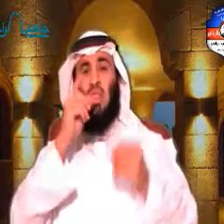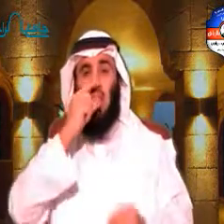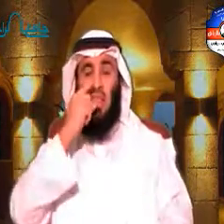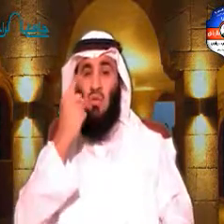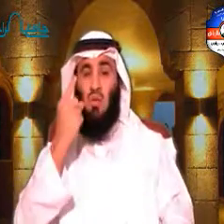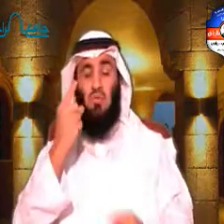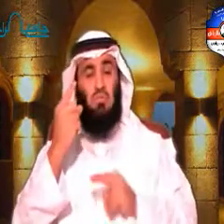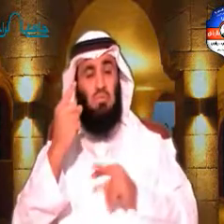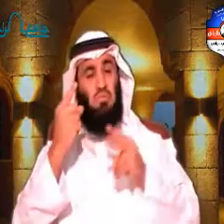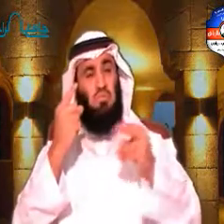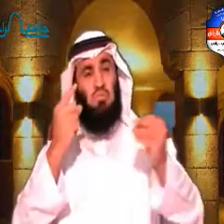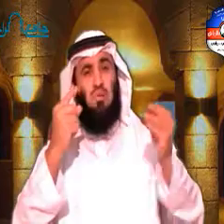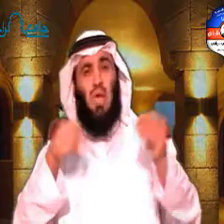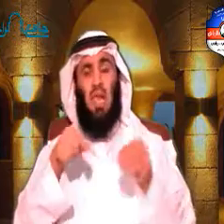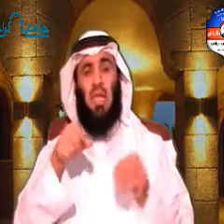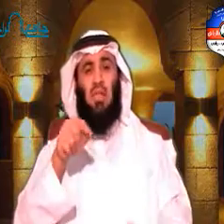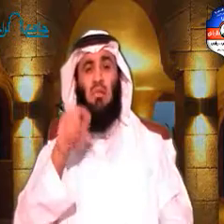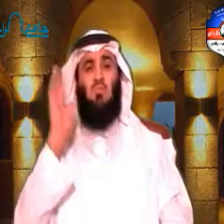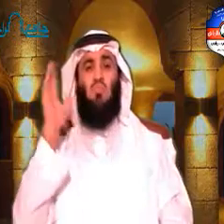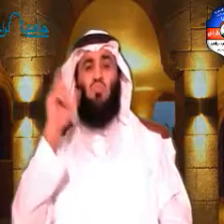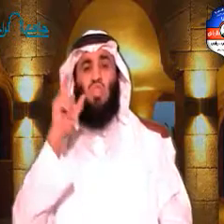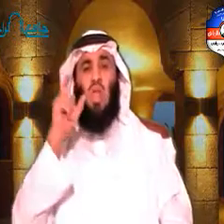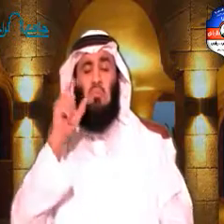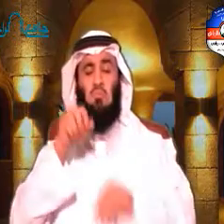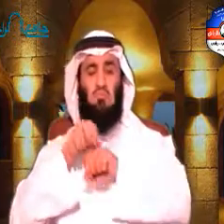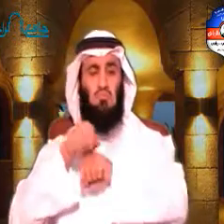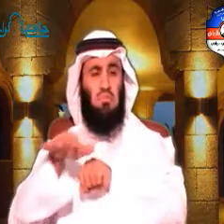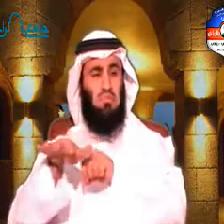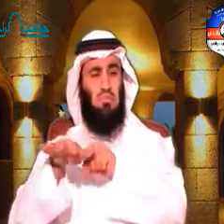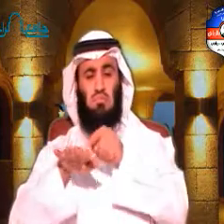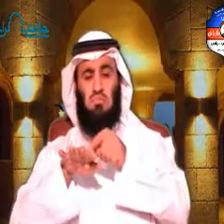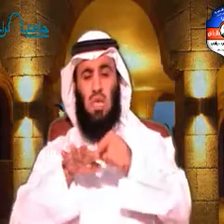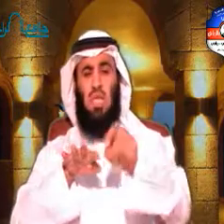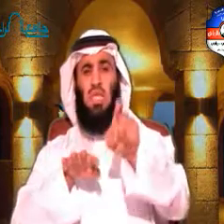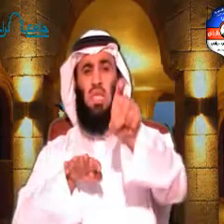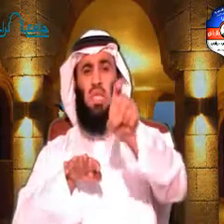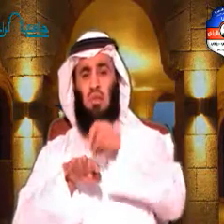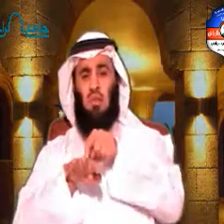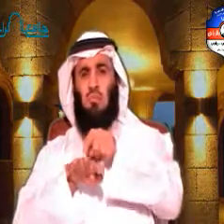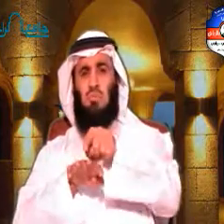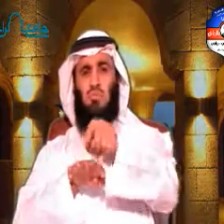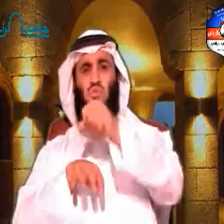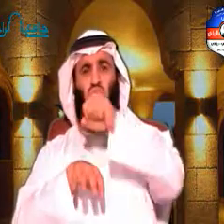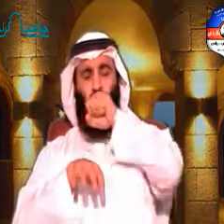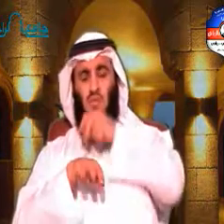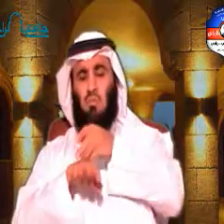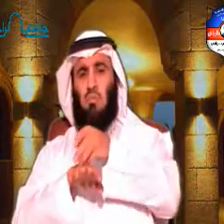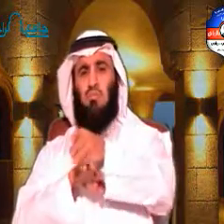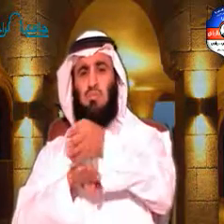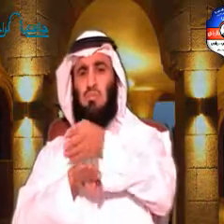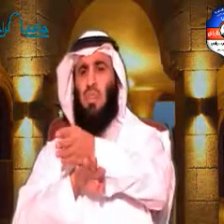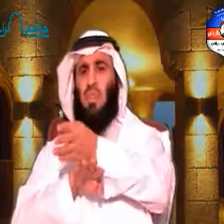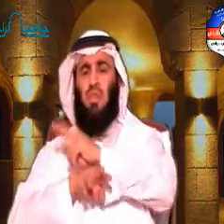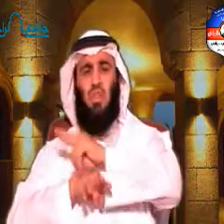تفرق المسلمون شيعا وأحزابا ومذاهب وجماعات، كل حزب بما